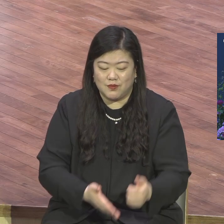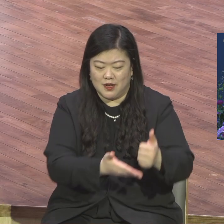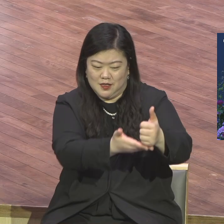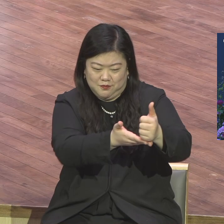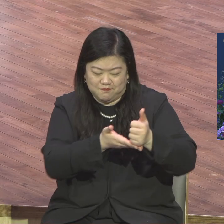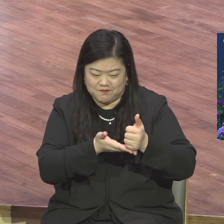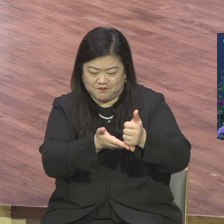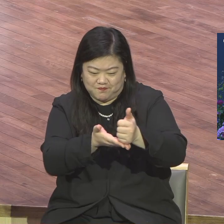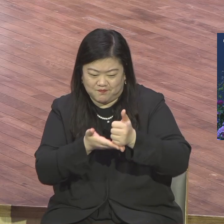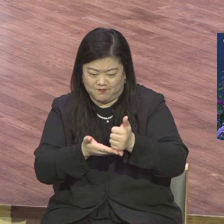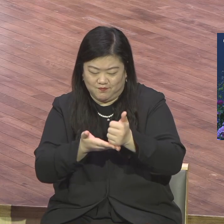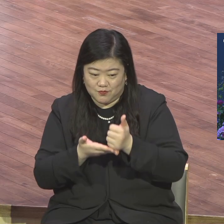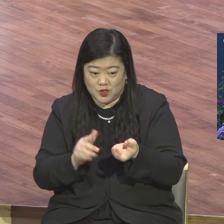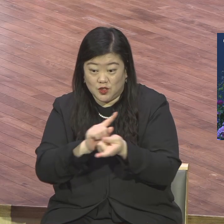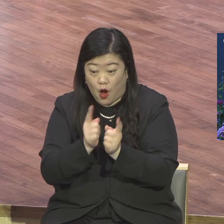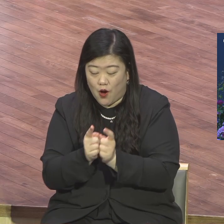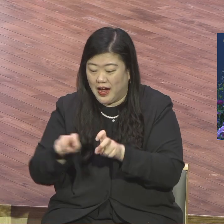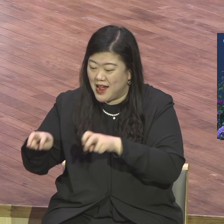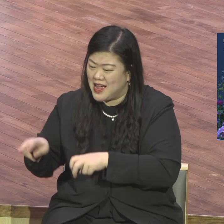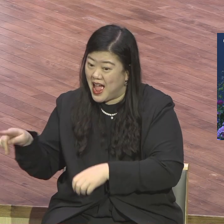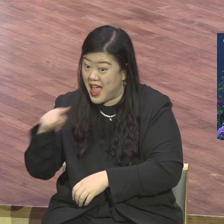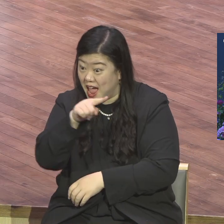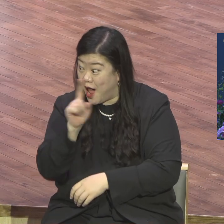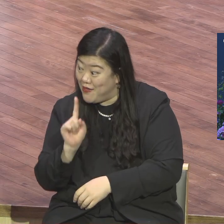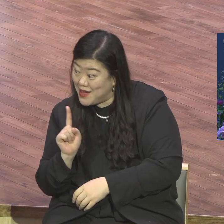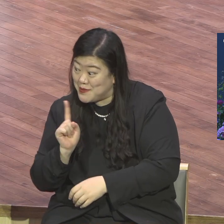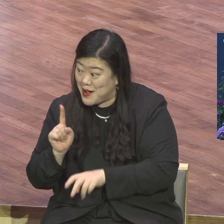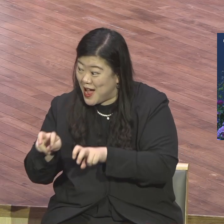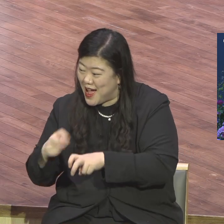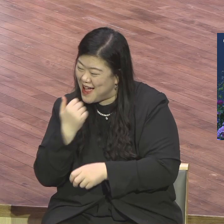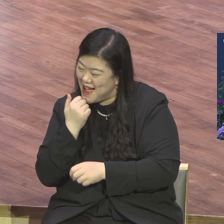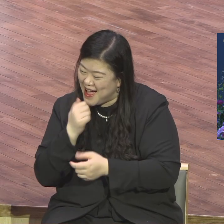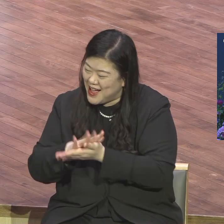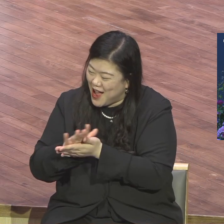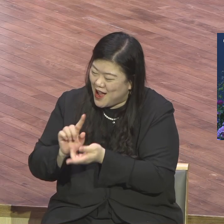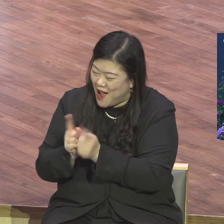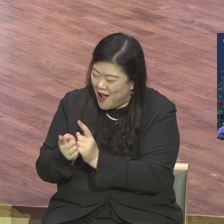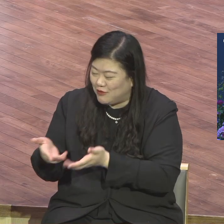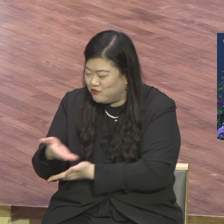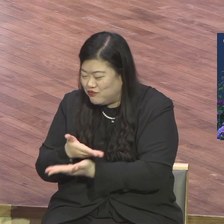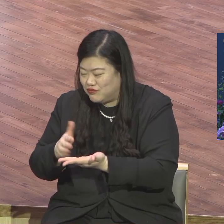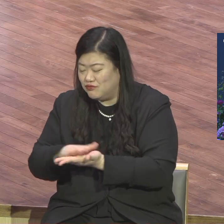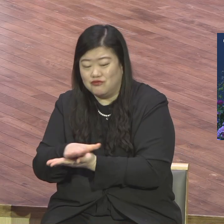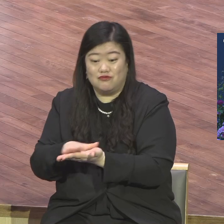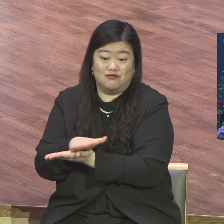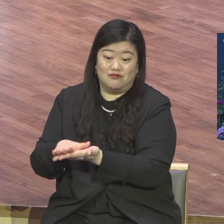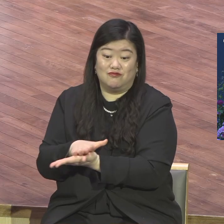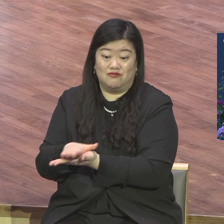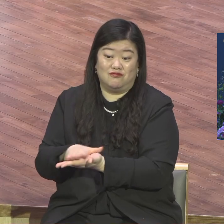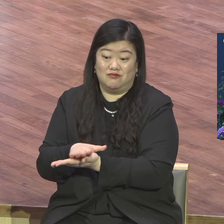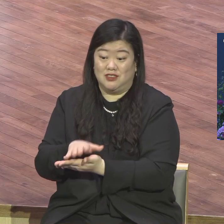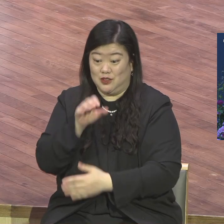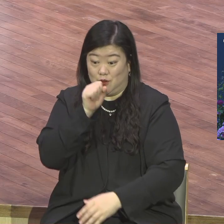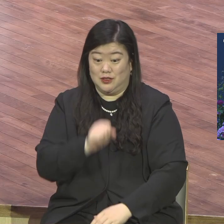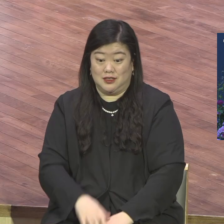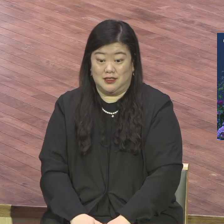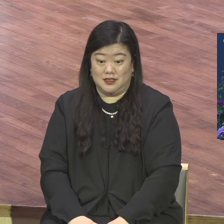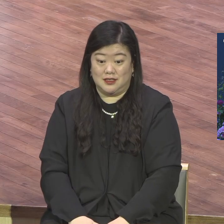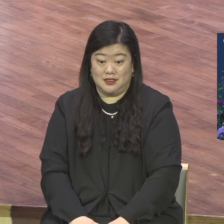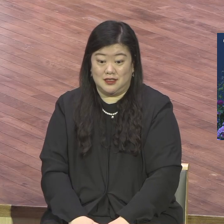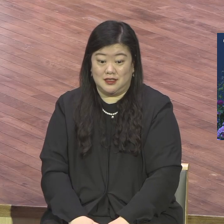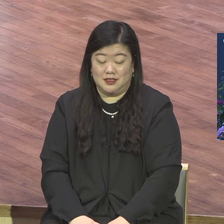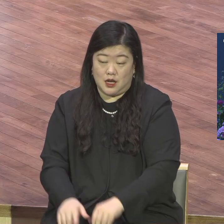앉아서 같이 공연을 참여하면서 하나님 앞에서 한 영혼 구원을 위해서 지금부터